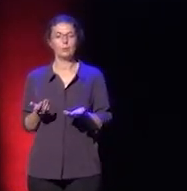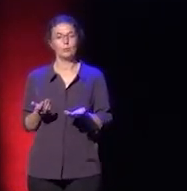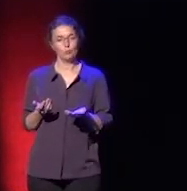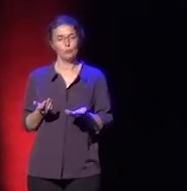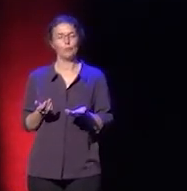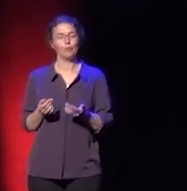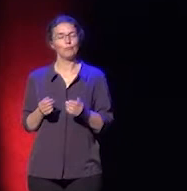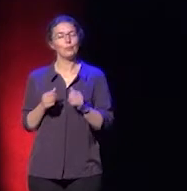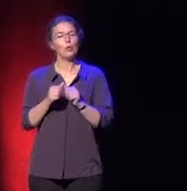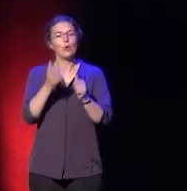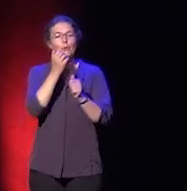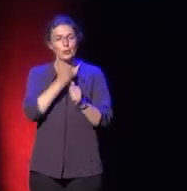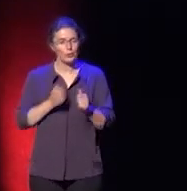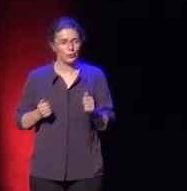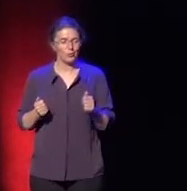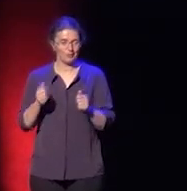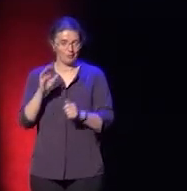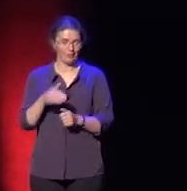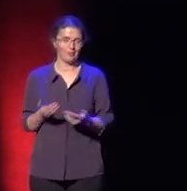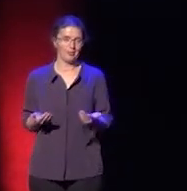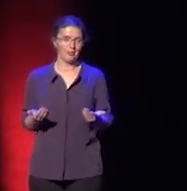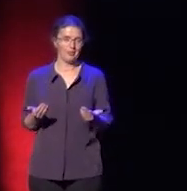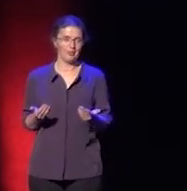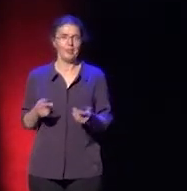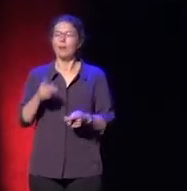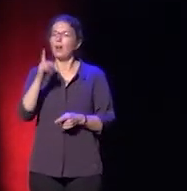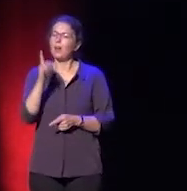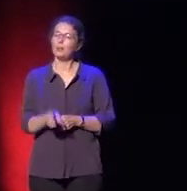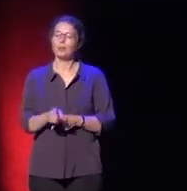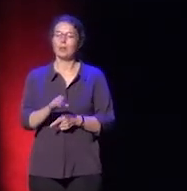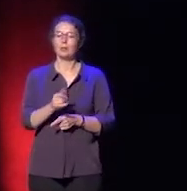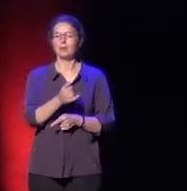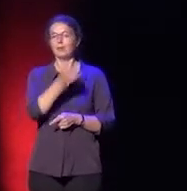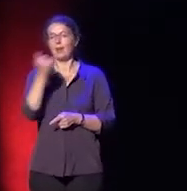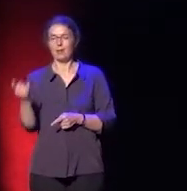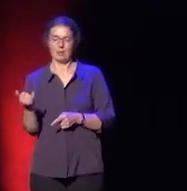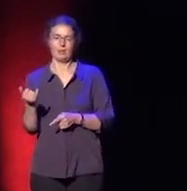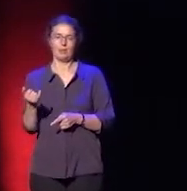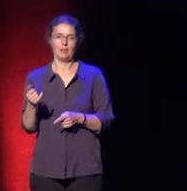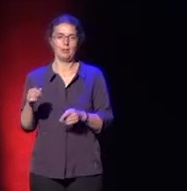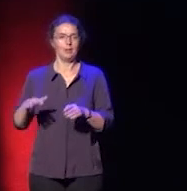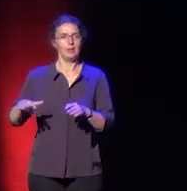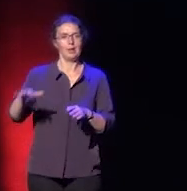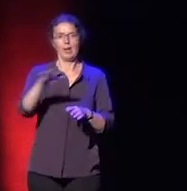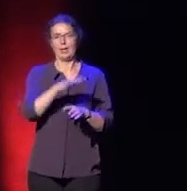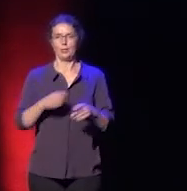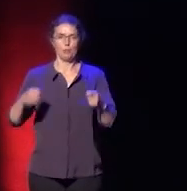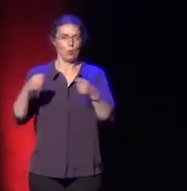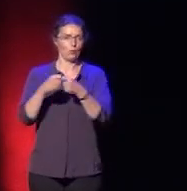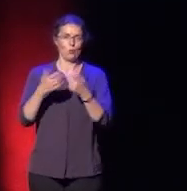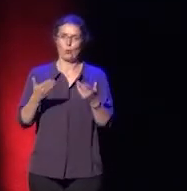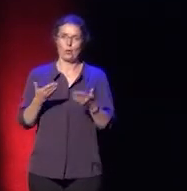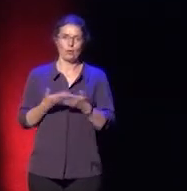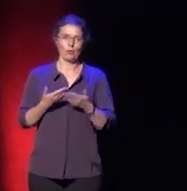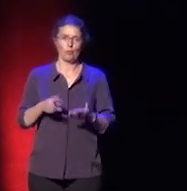zu beglückwünschen zu dürfen zu 100 Jahren Reichsbund oder SoVD